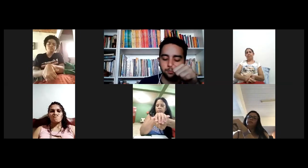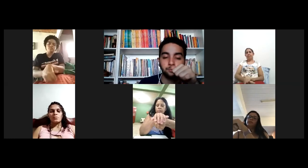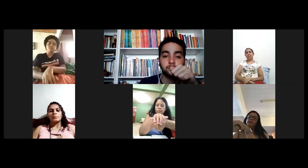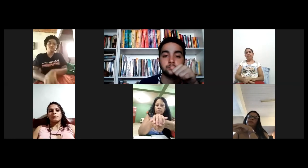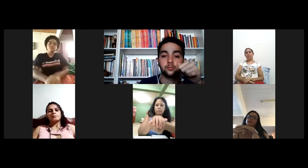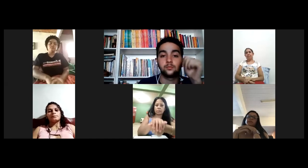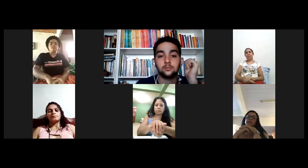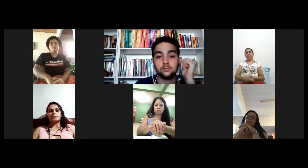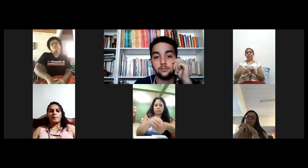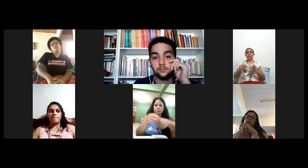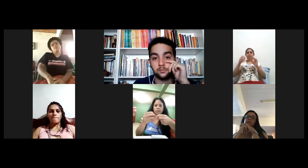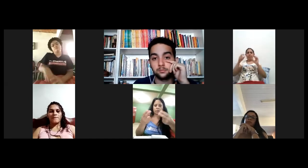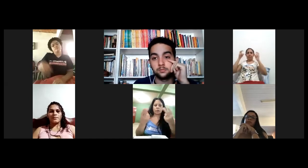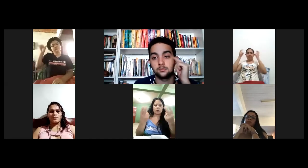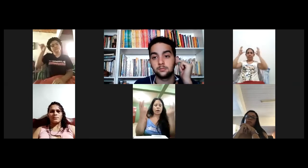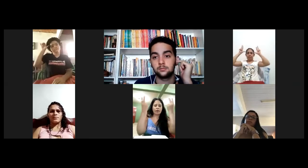Cavalo.